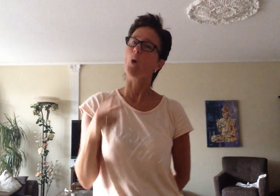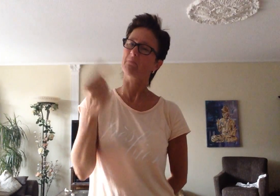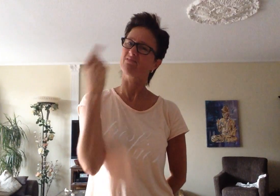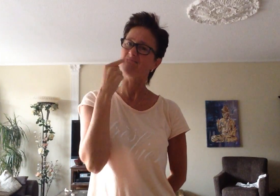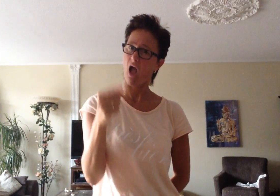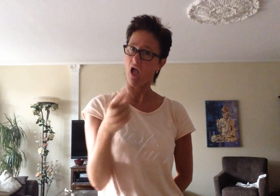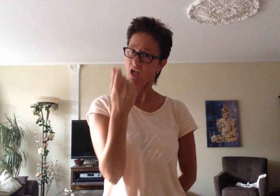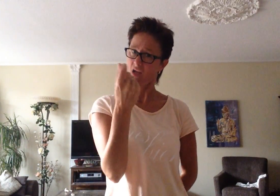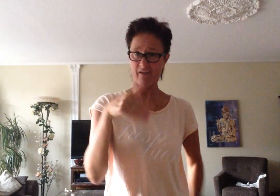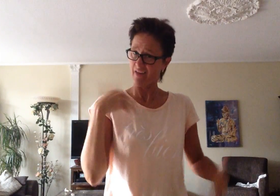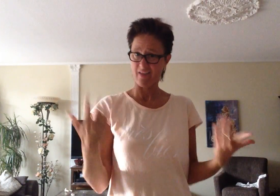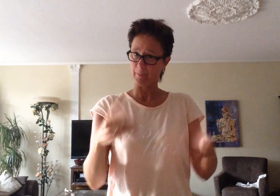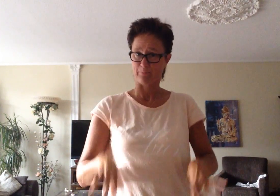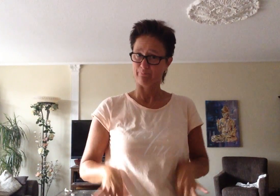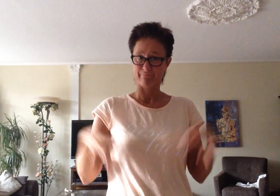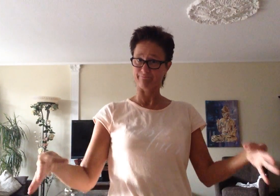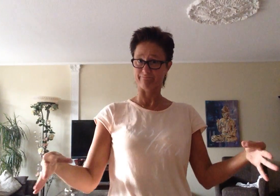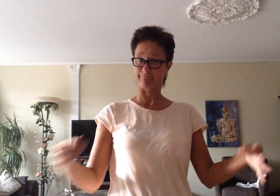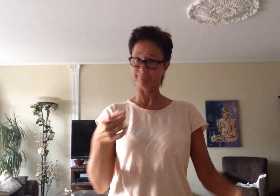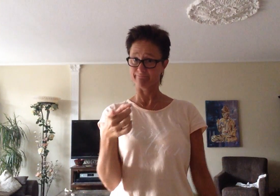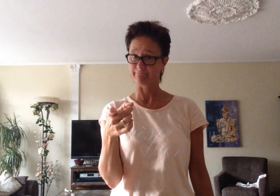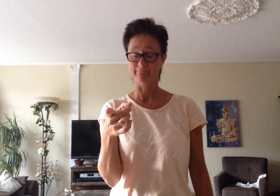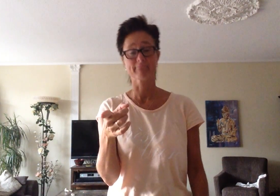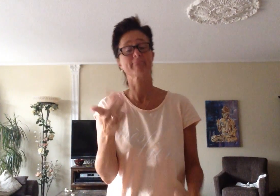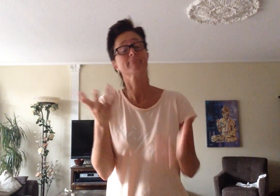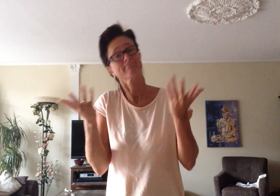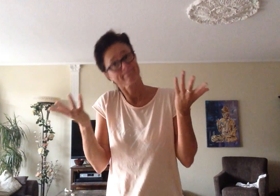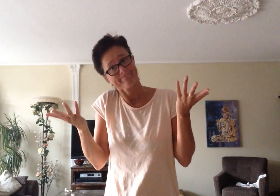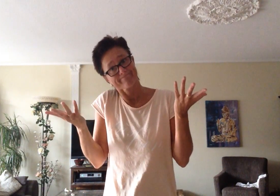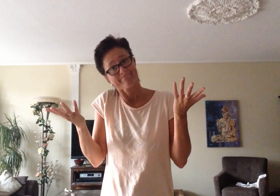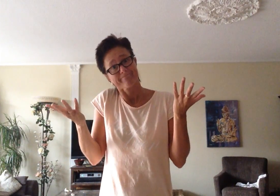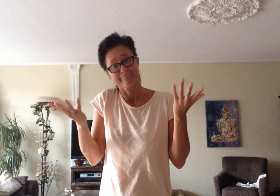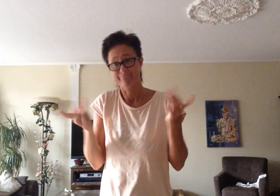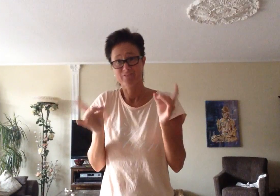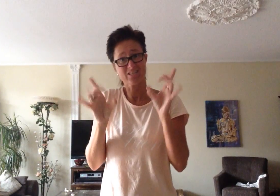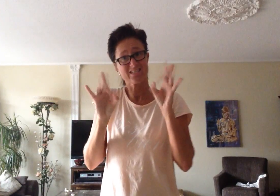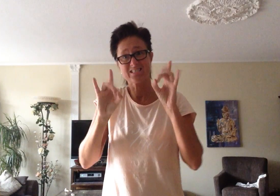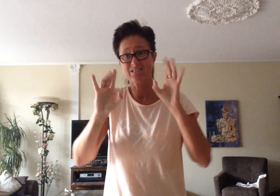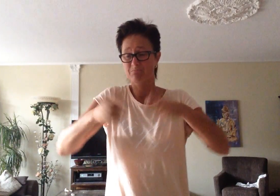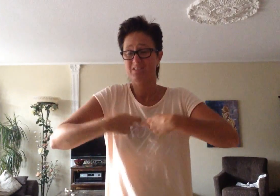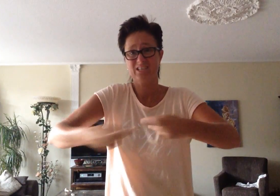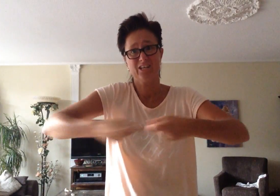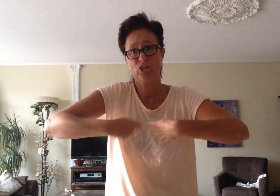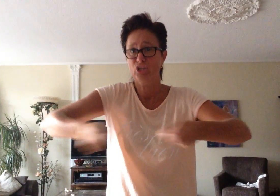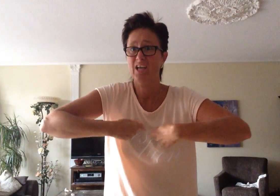Want als je op een dag geen cent meer hebt en niets meer kunt geven,